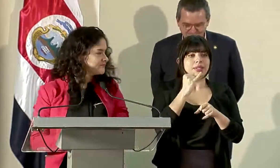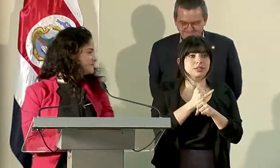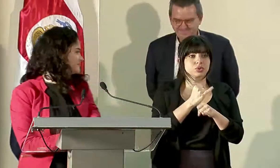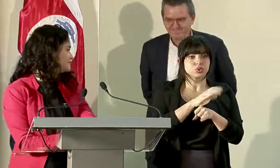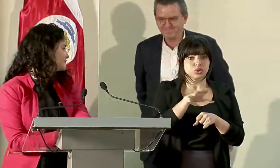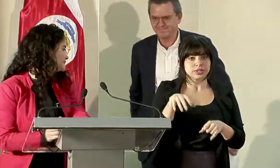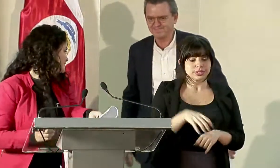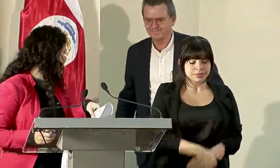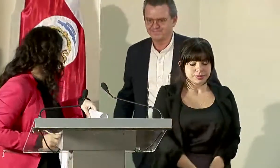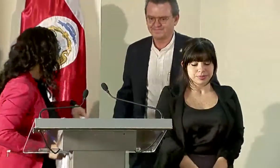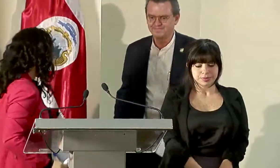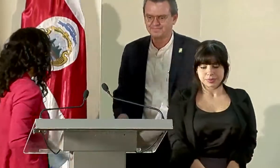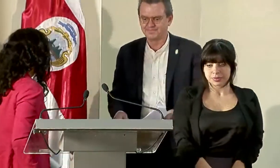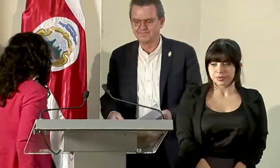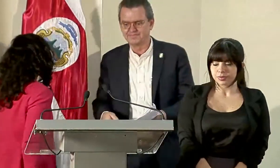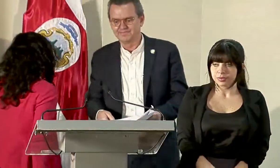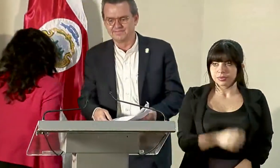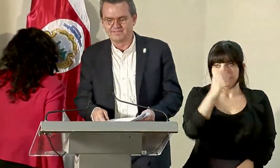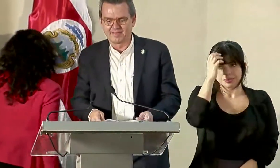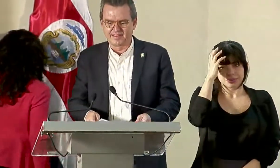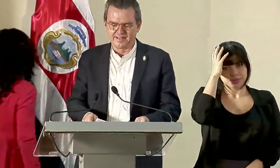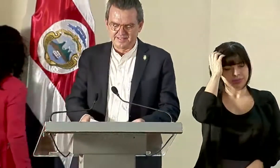institucional.